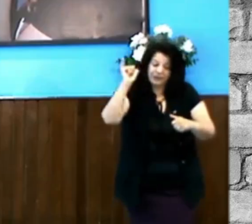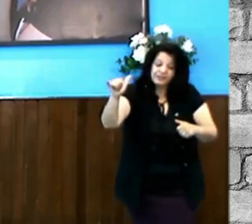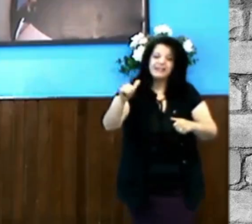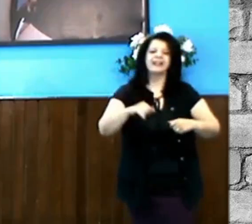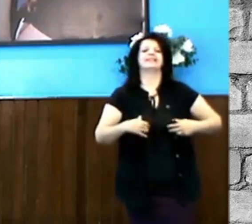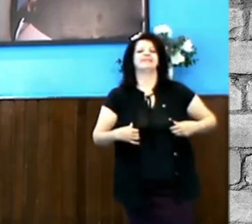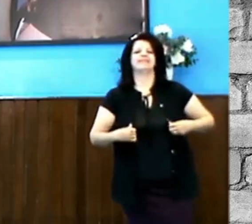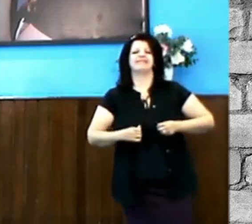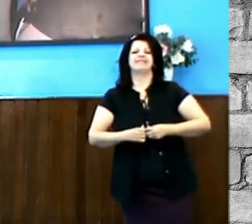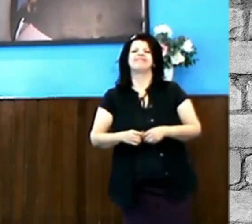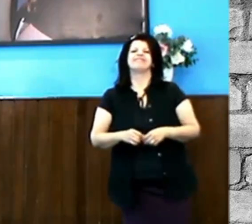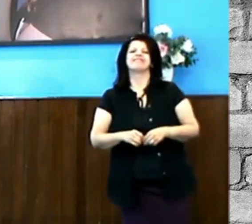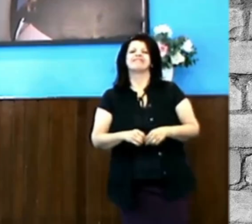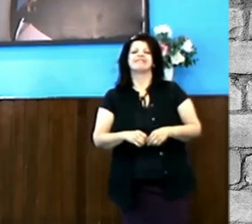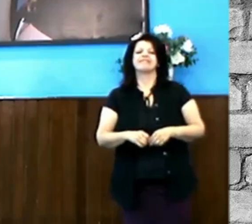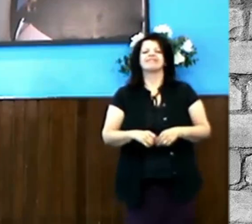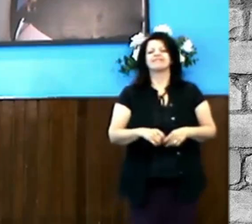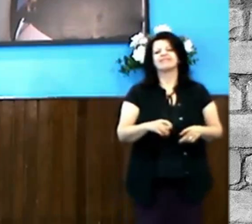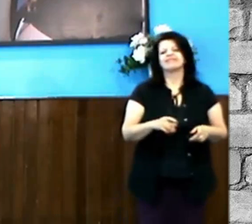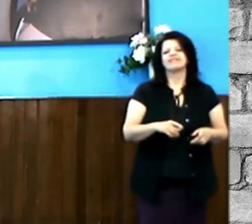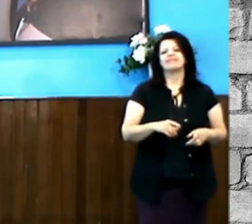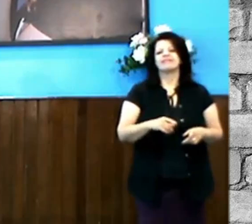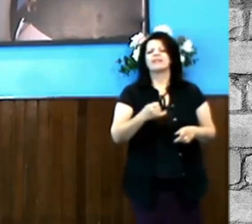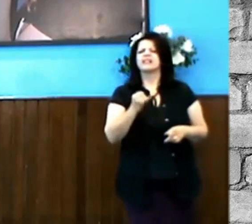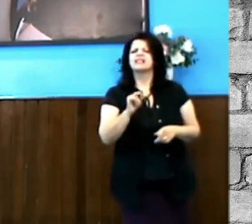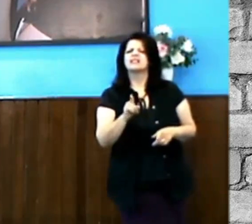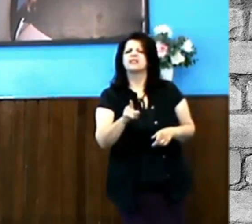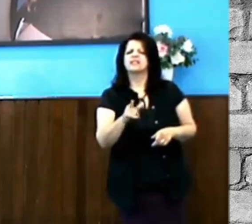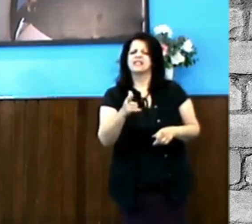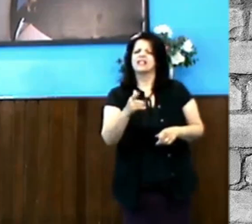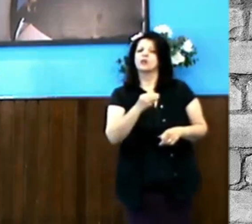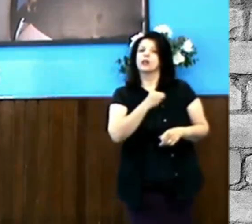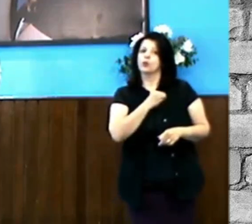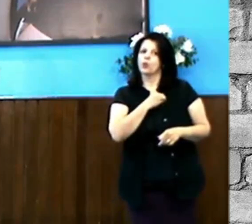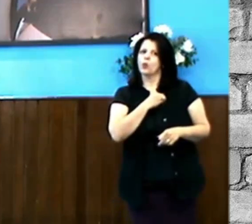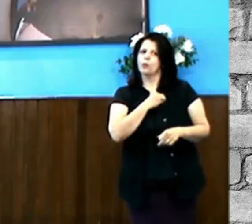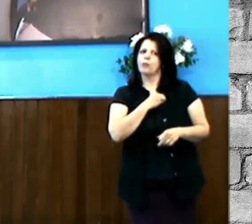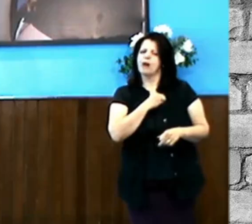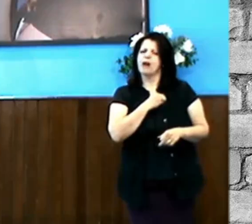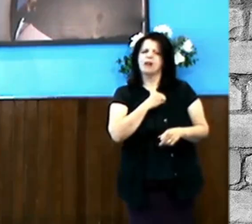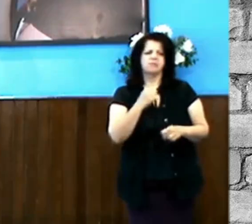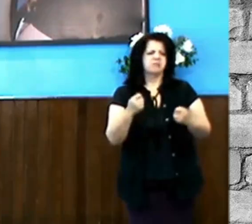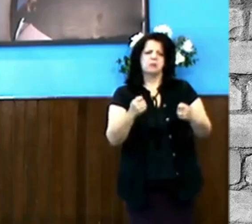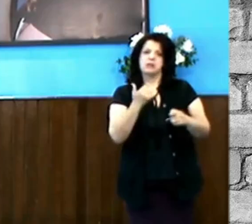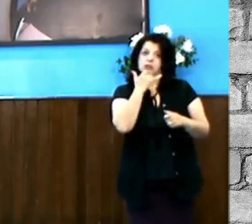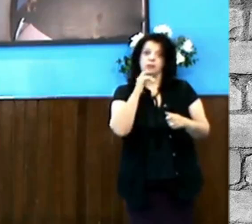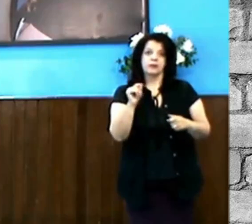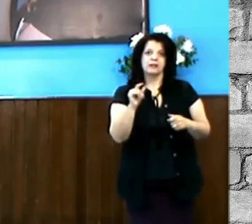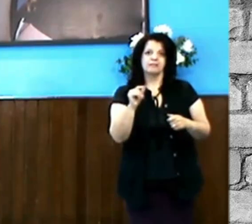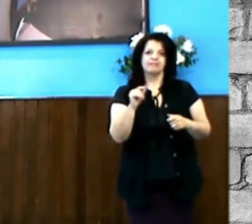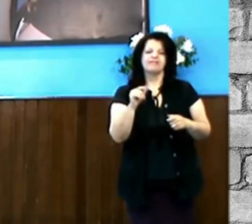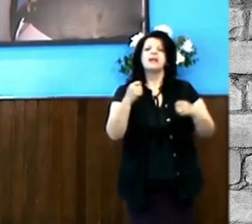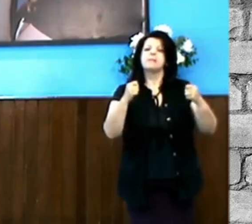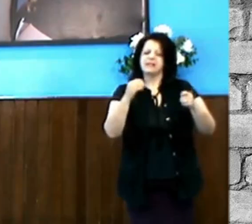culpada, então no fim das contas não há nada para se perdoar. Meus irmãos, a gente precisa trazer isso à tona de novo. Lembra do caso que